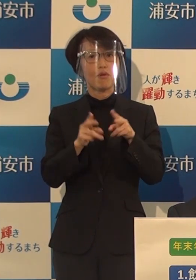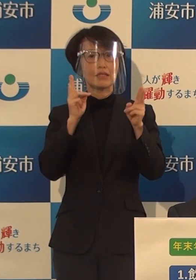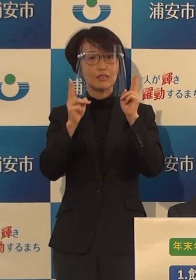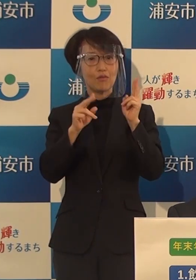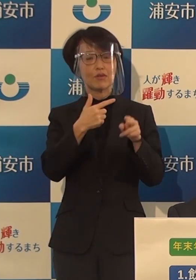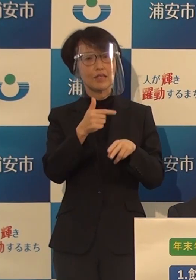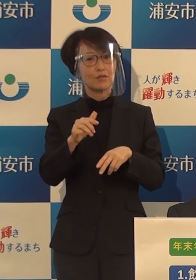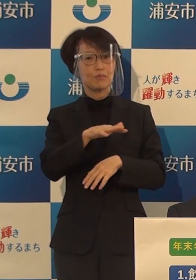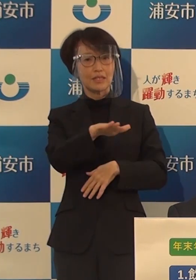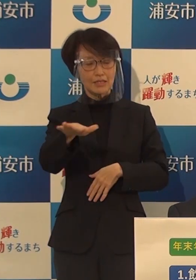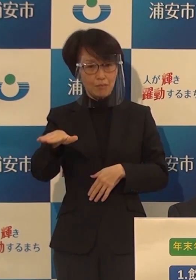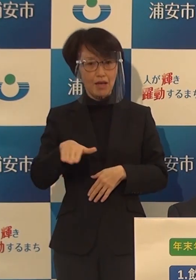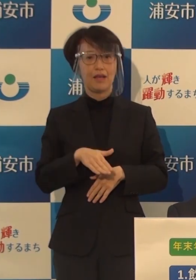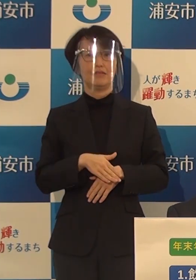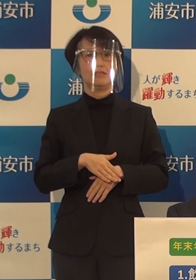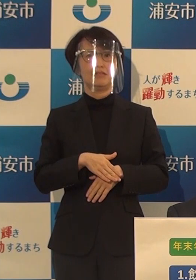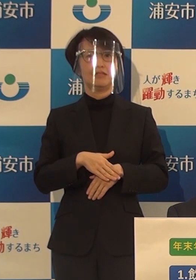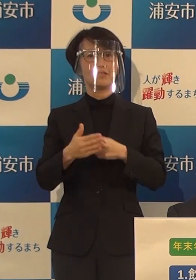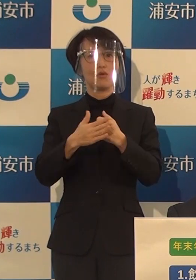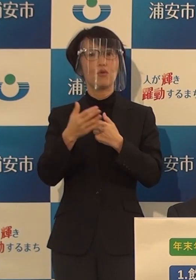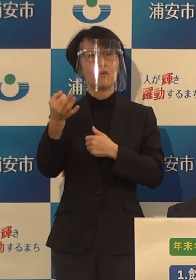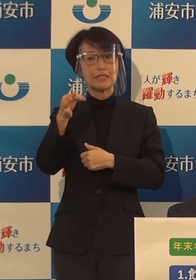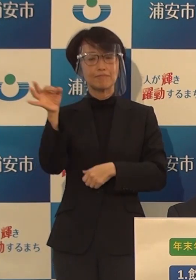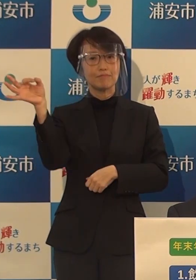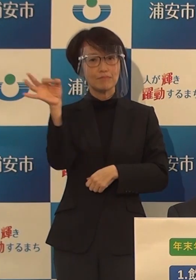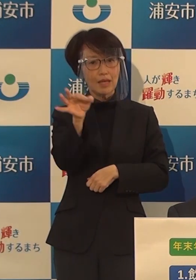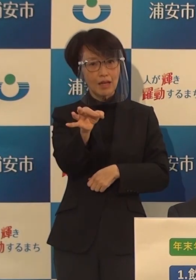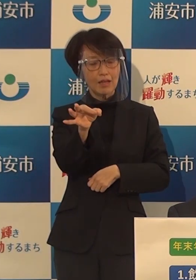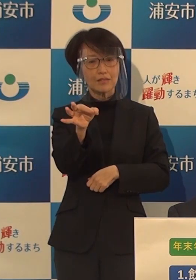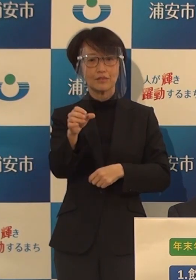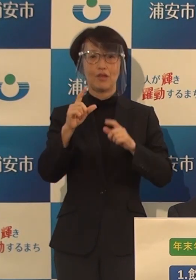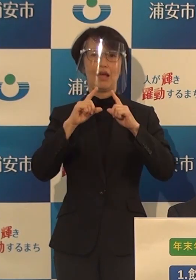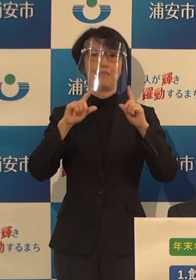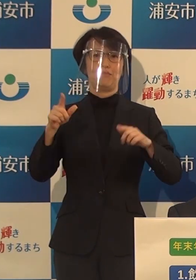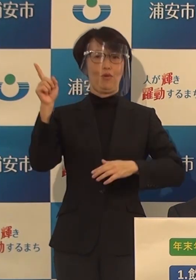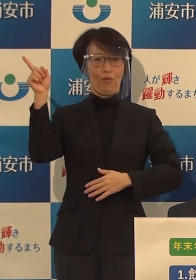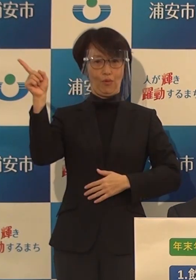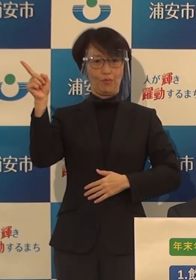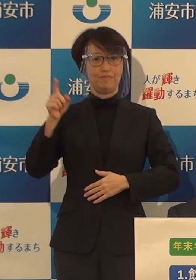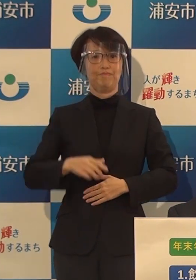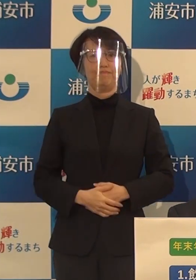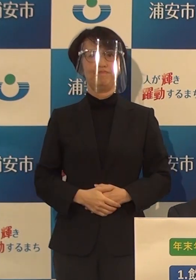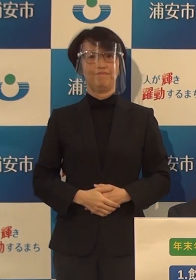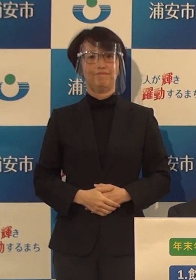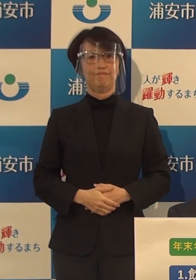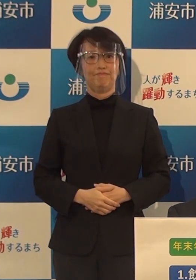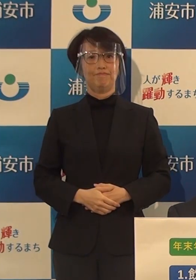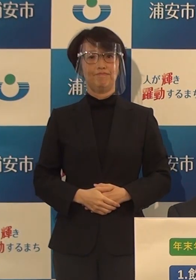皆様に協力金が支給されることが発表されました。